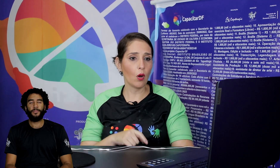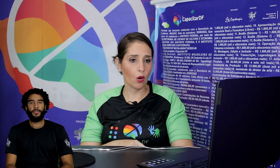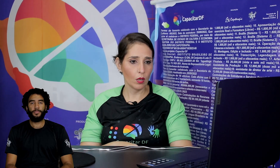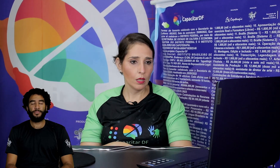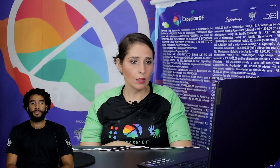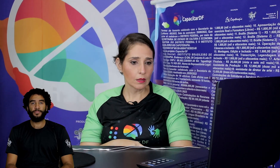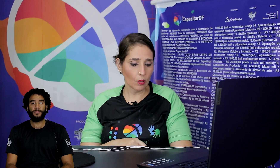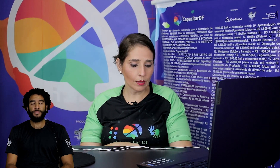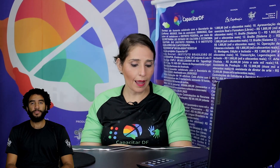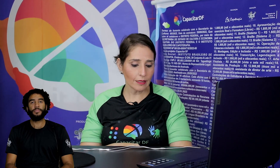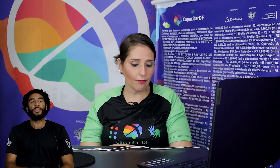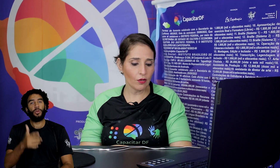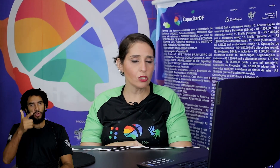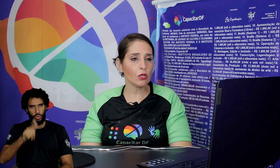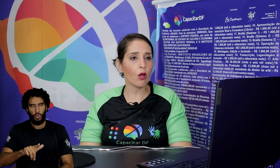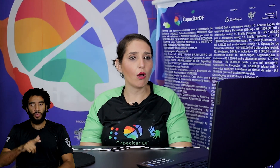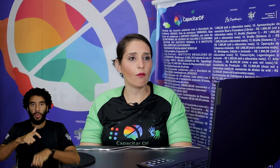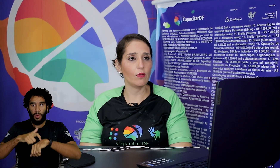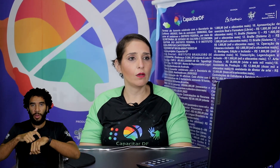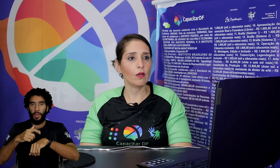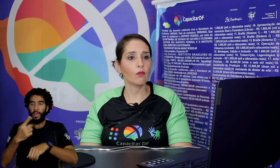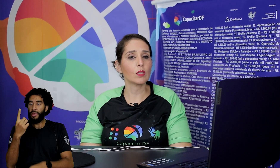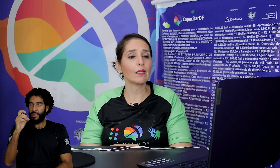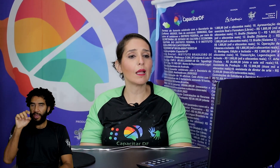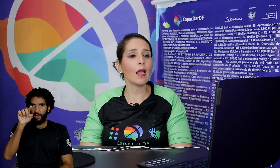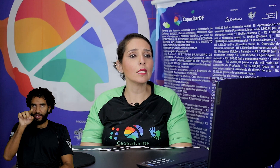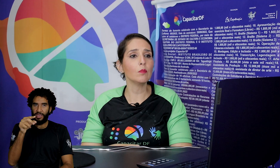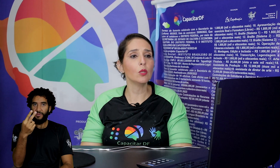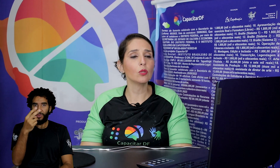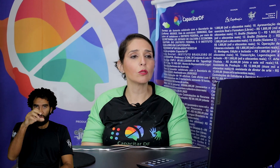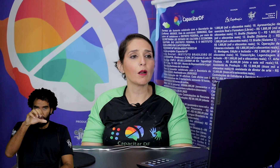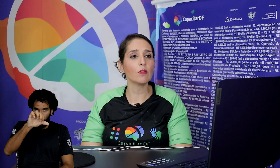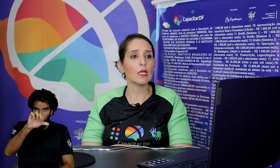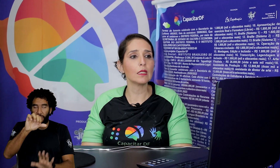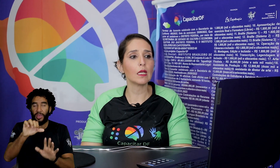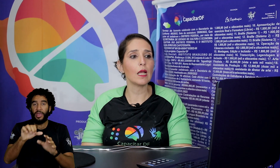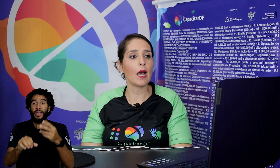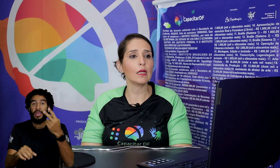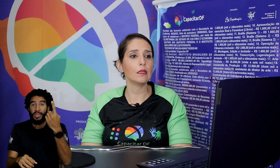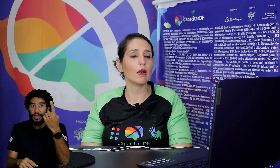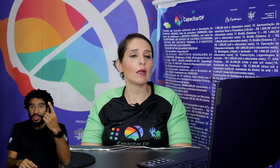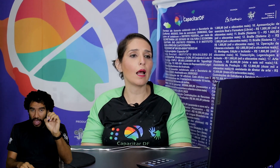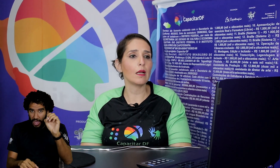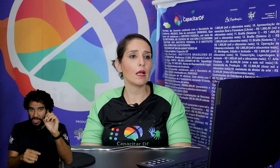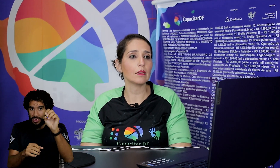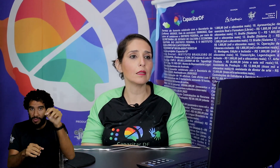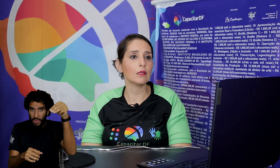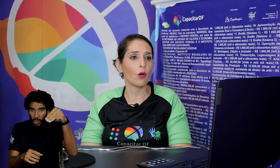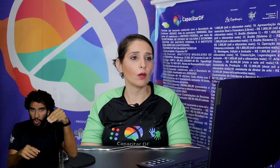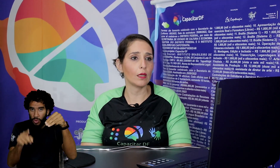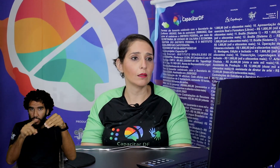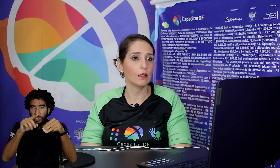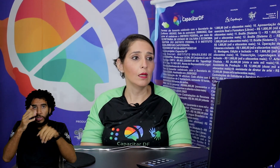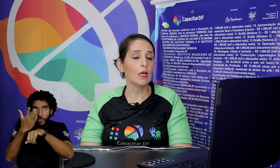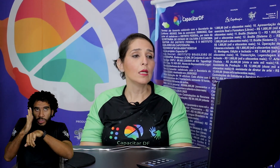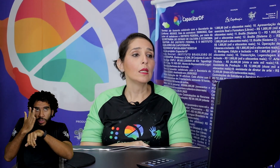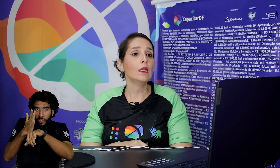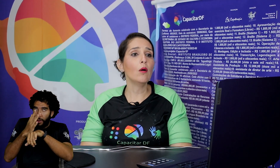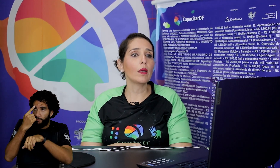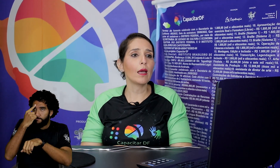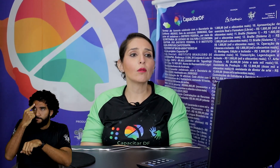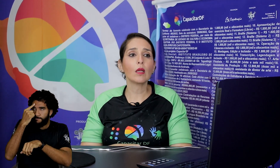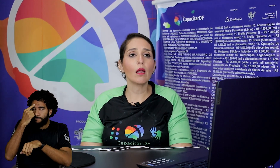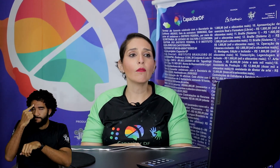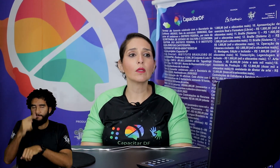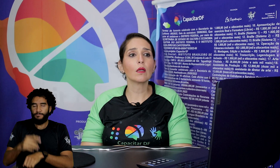Então, ó, são 10h29. Eu vou dar 10 minutos para vocês criarem e treinarem essa história.